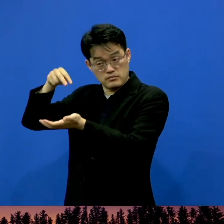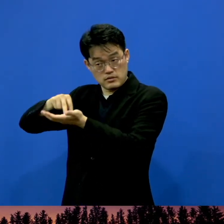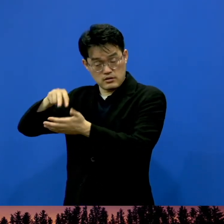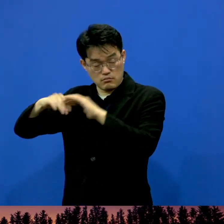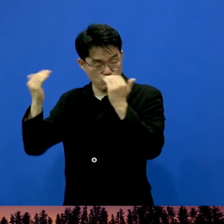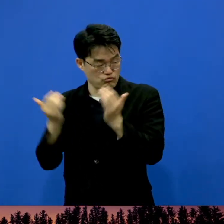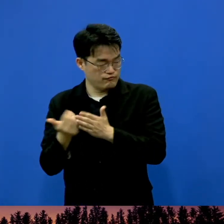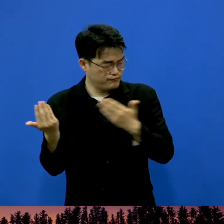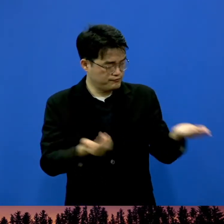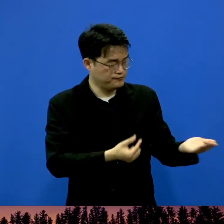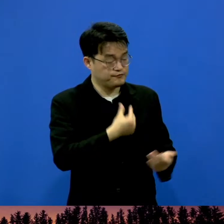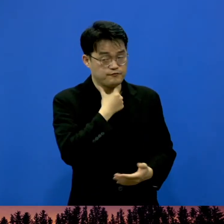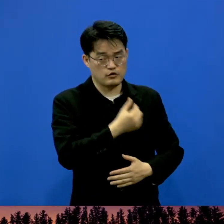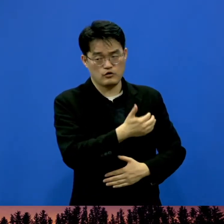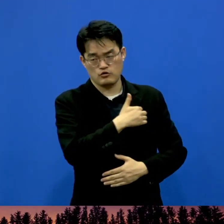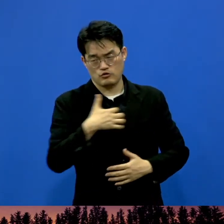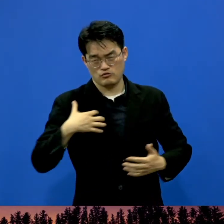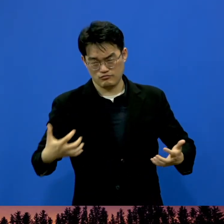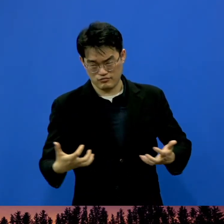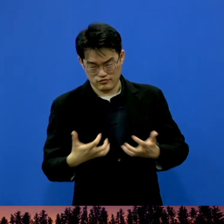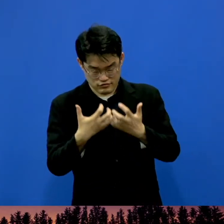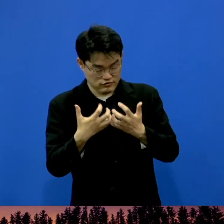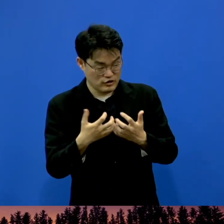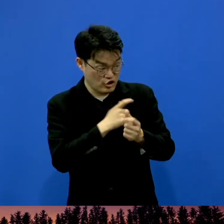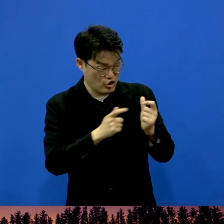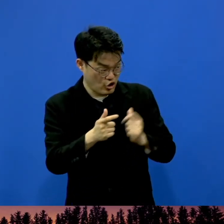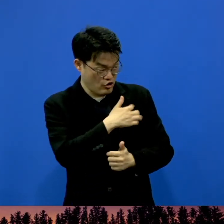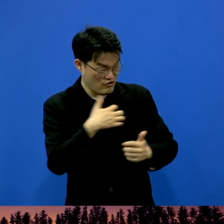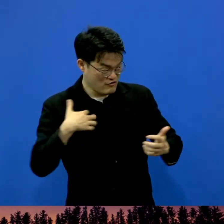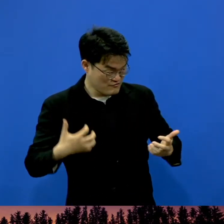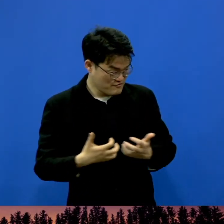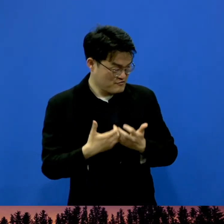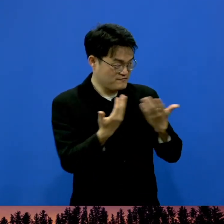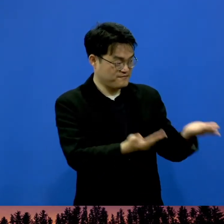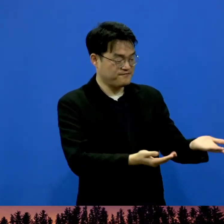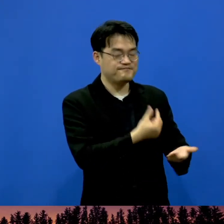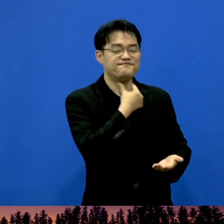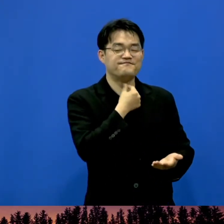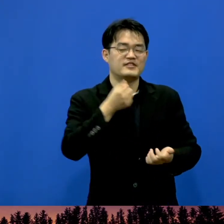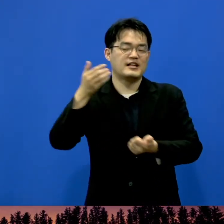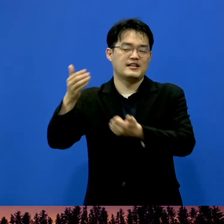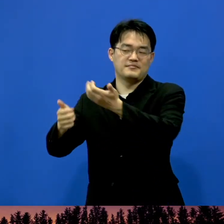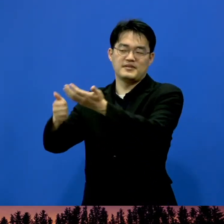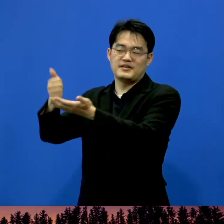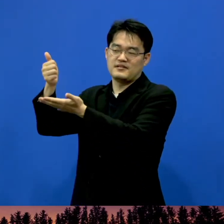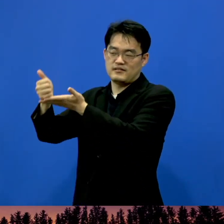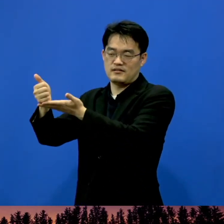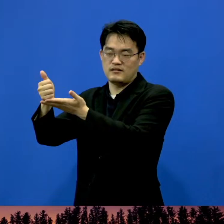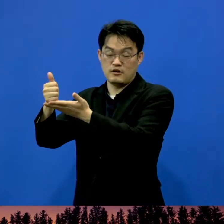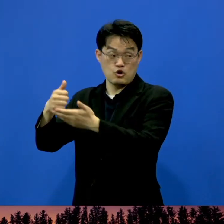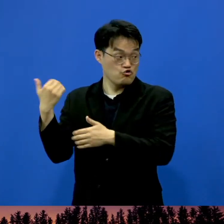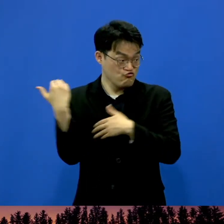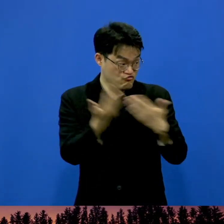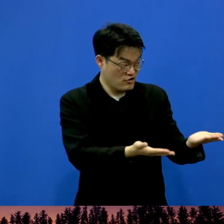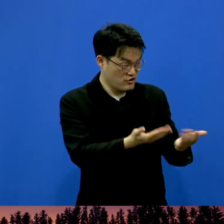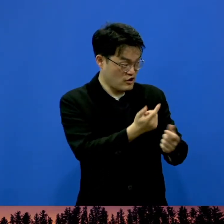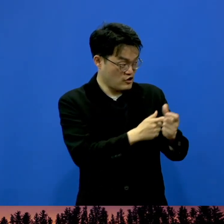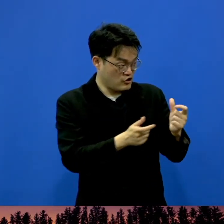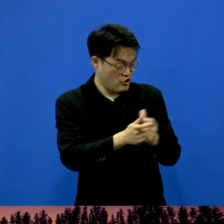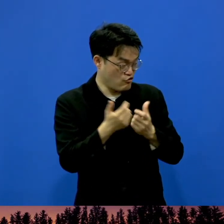거예요. 풍족하게, 물은 있는 자는 더 풍족하게 되기를 원하시는 하나님. 주셨는데 더 주시는 거